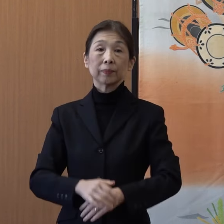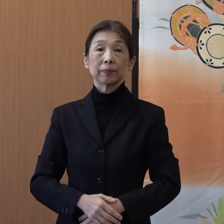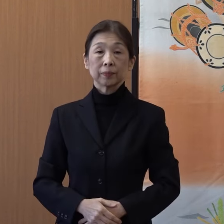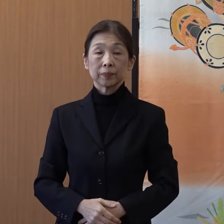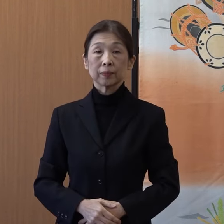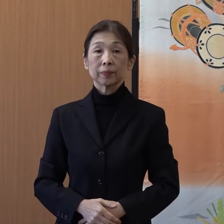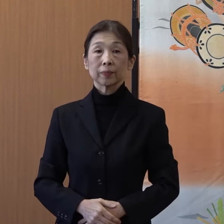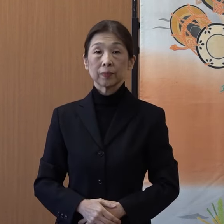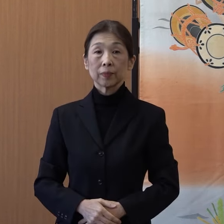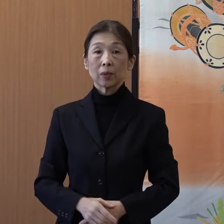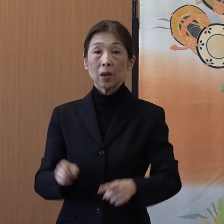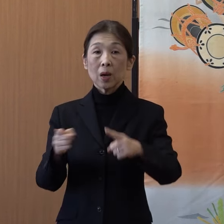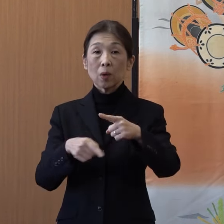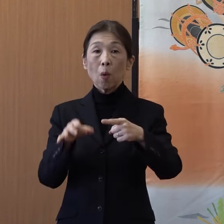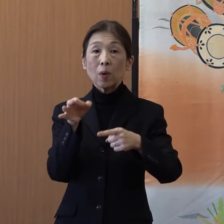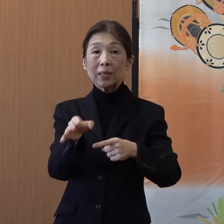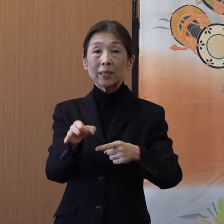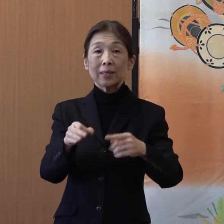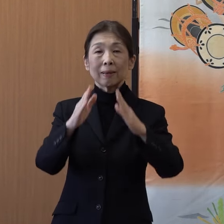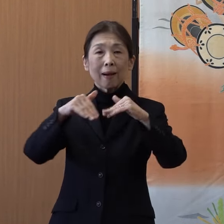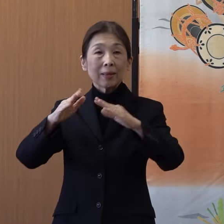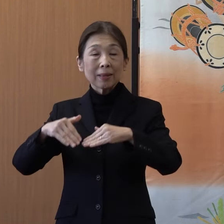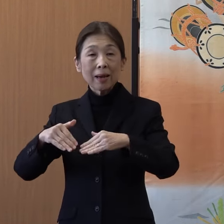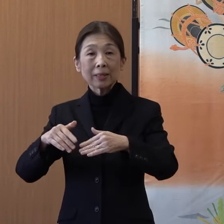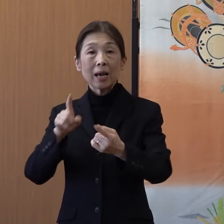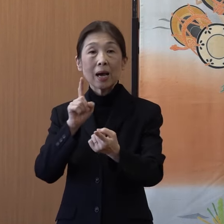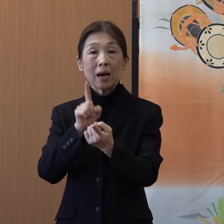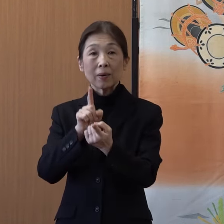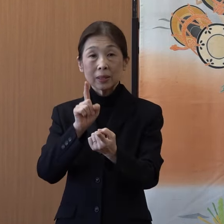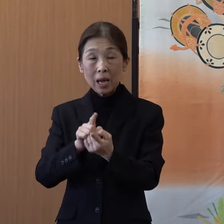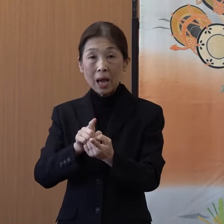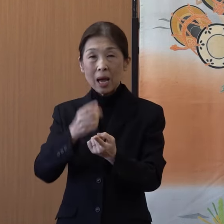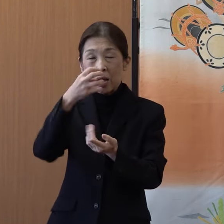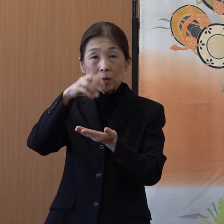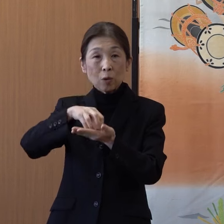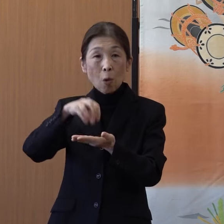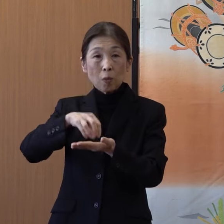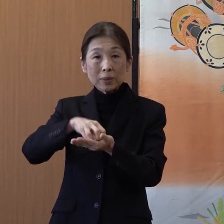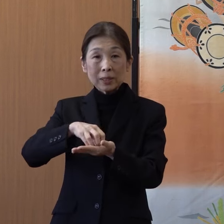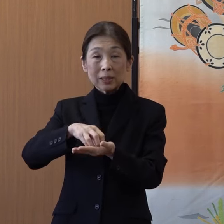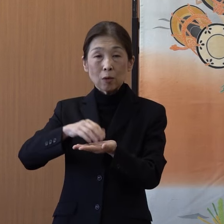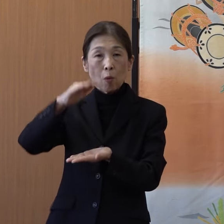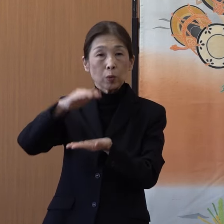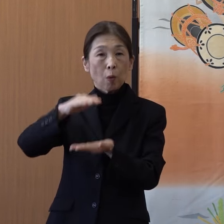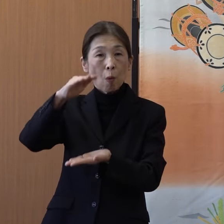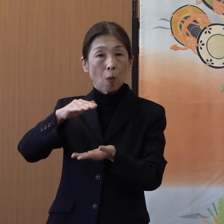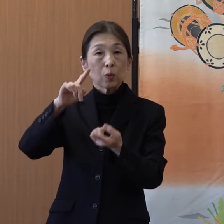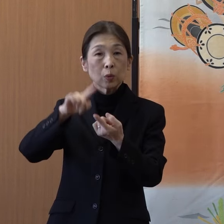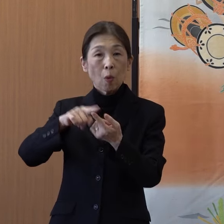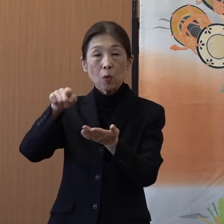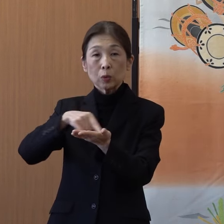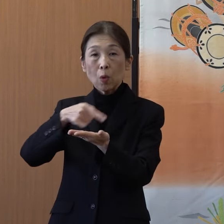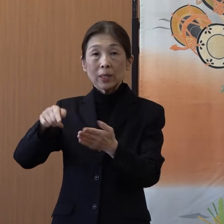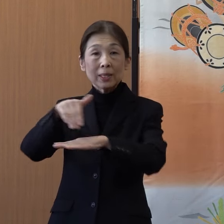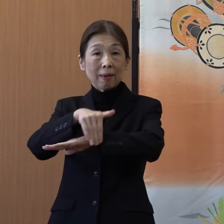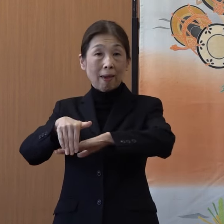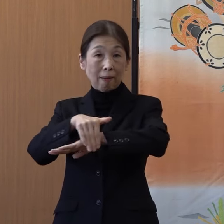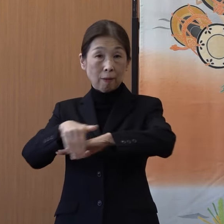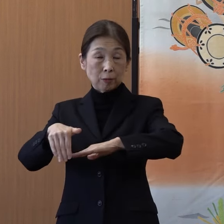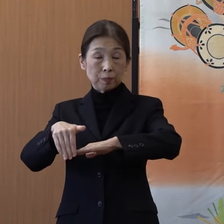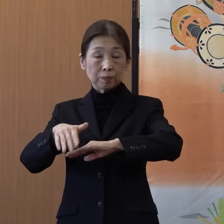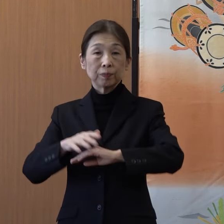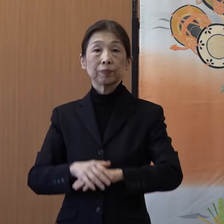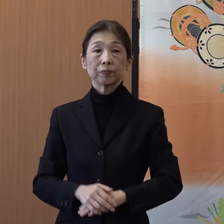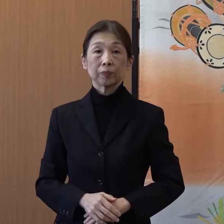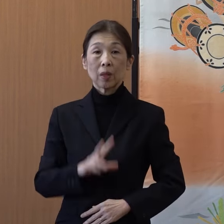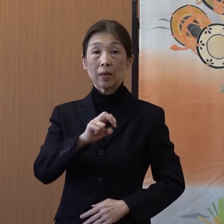また公費解体に伴う本市の災害廃棄物の発生見込み量及び処理計画ですが、